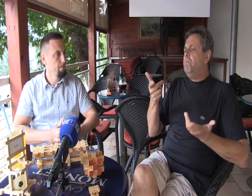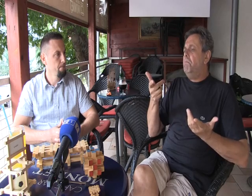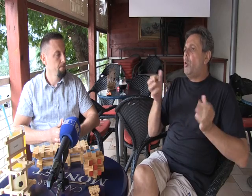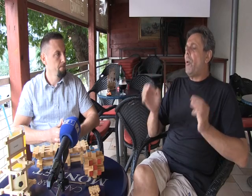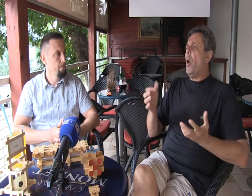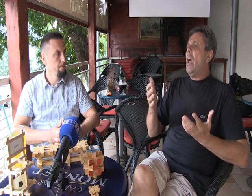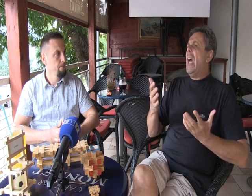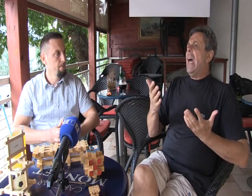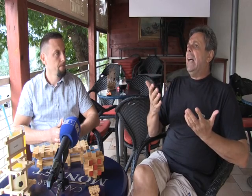dobro,